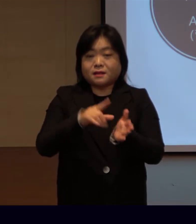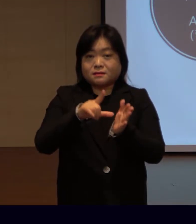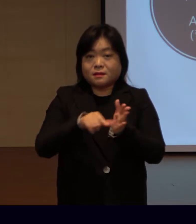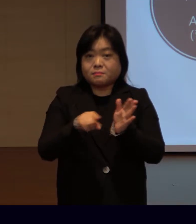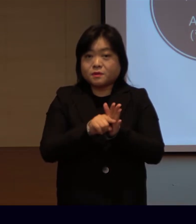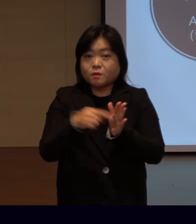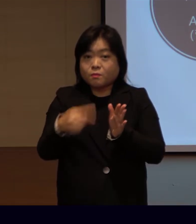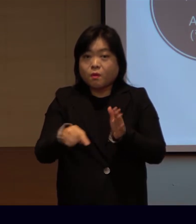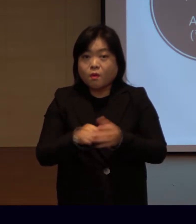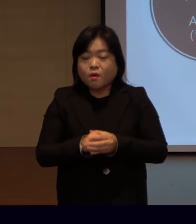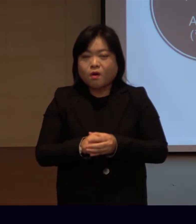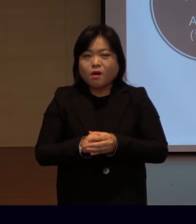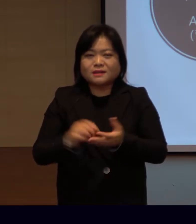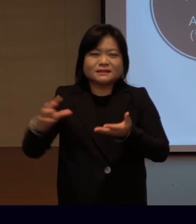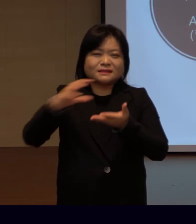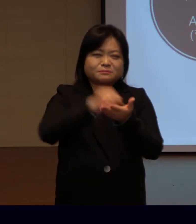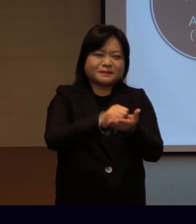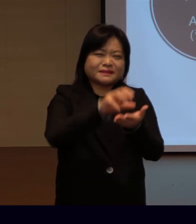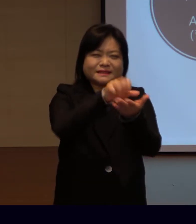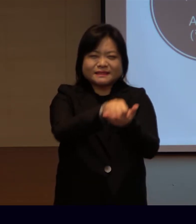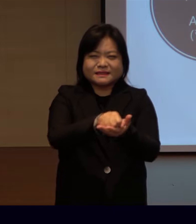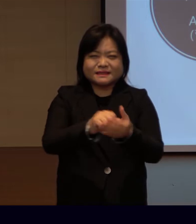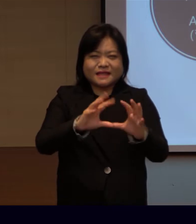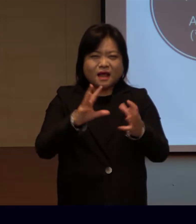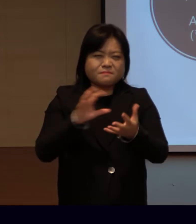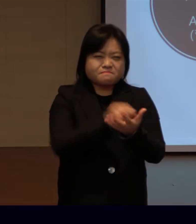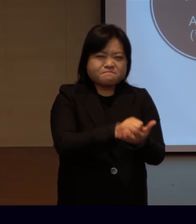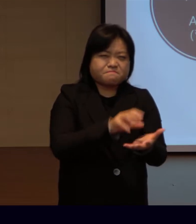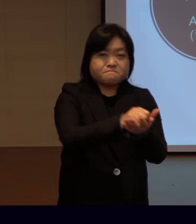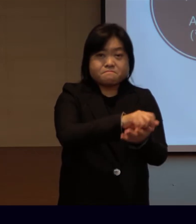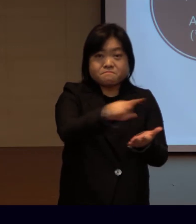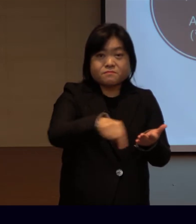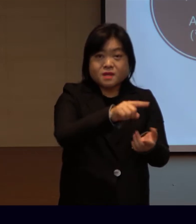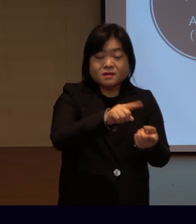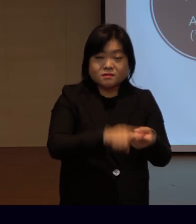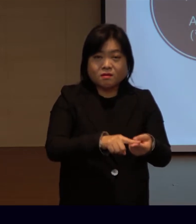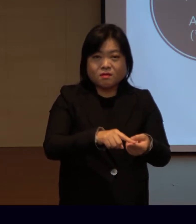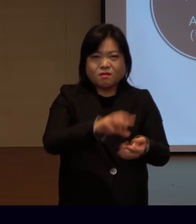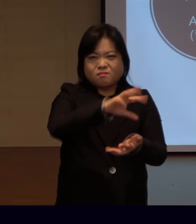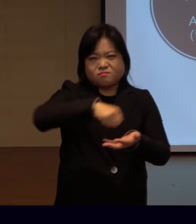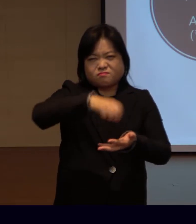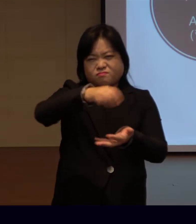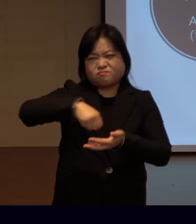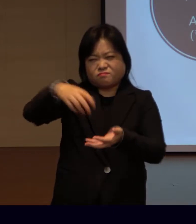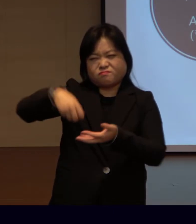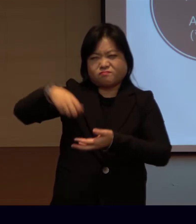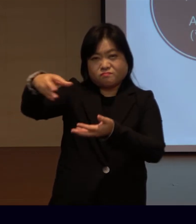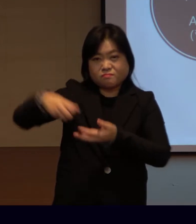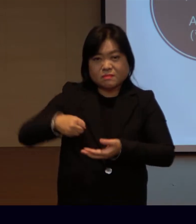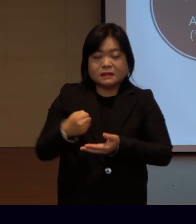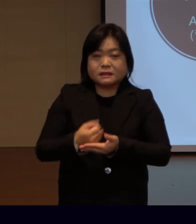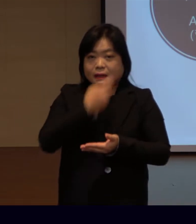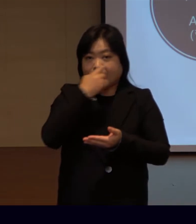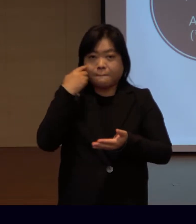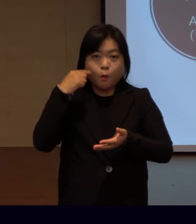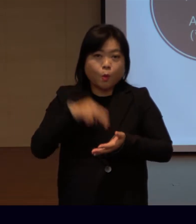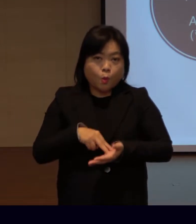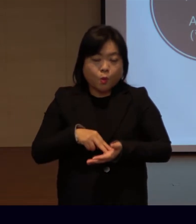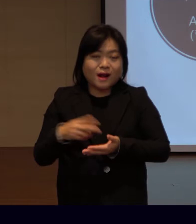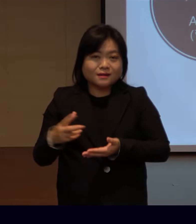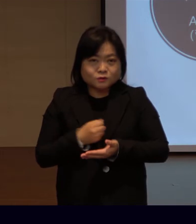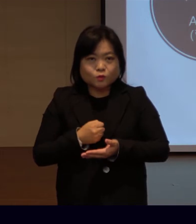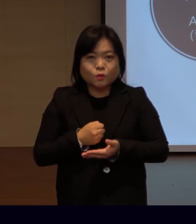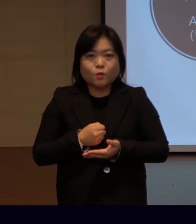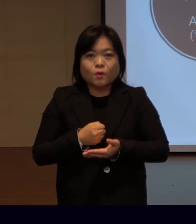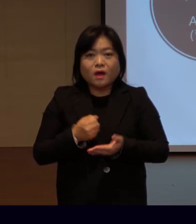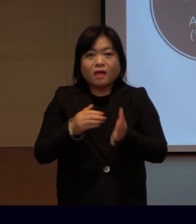건 뭐냐하면 식민지에서 이제 많이 부가 들어오니까 그걸 담보로 했는데 그